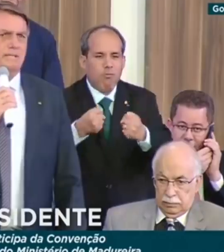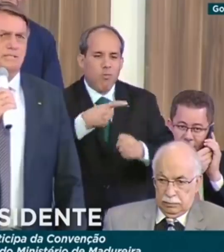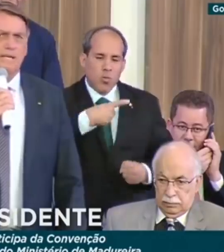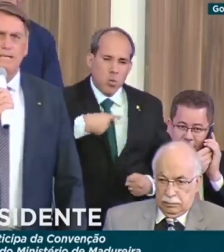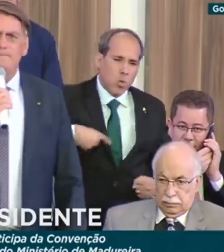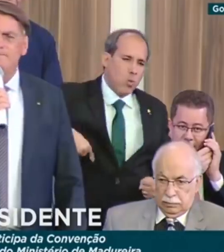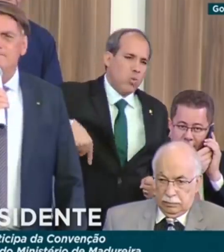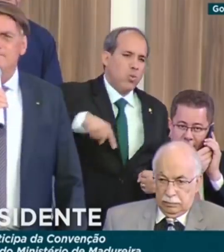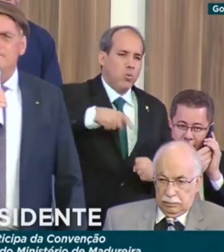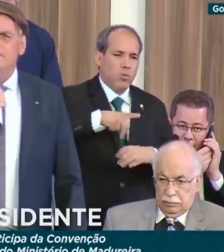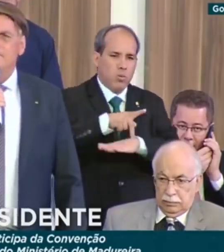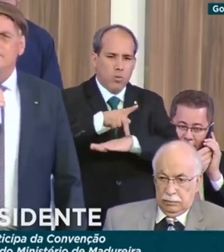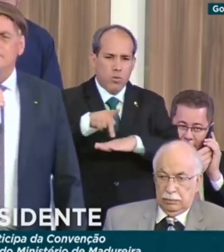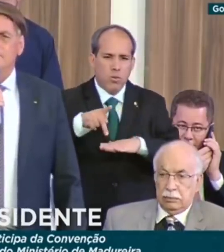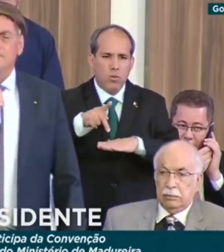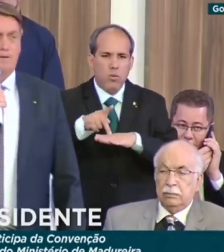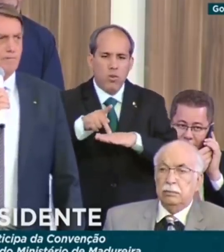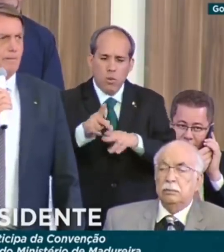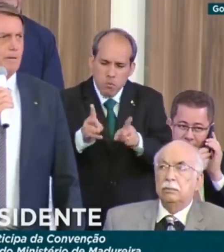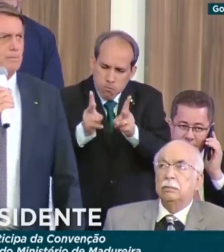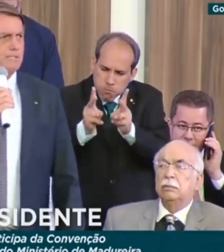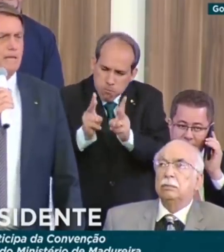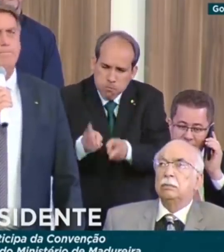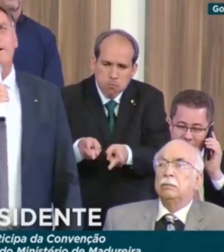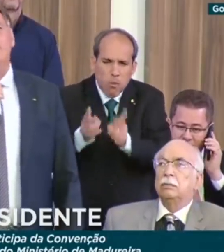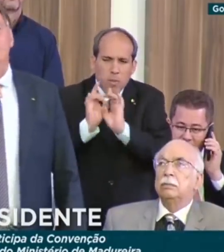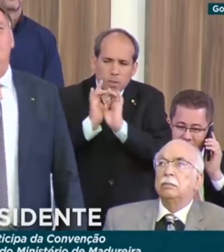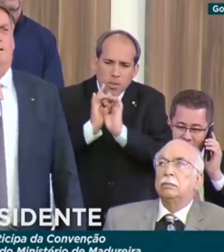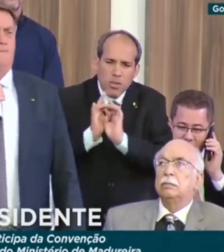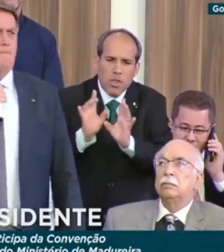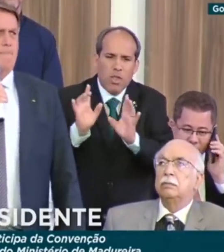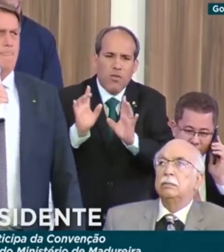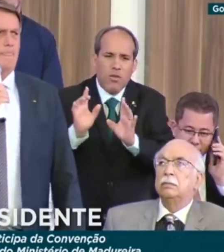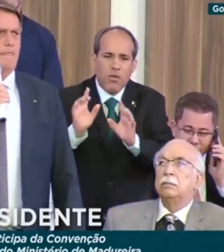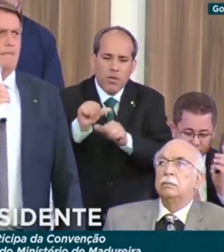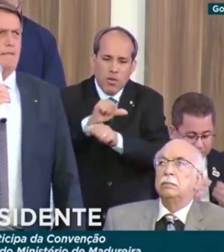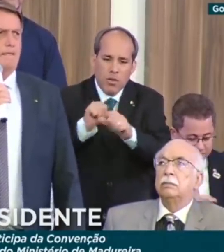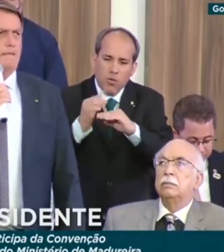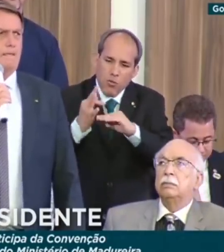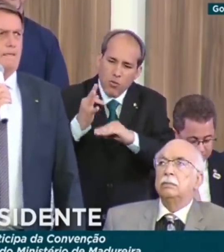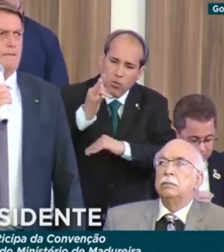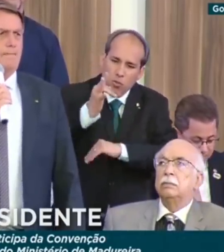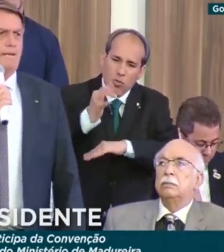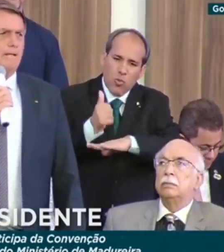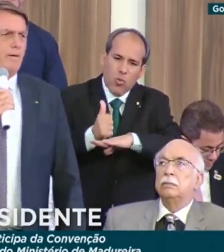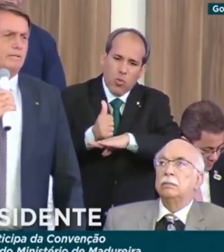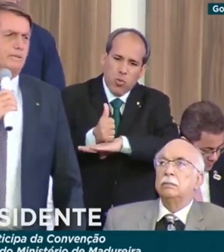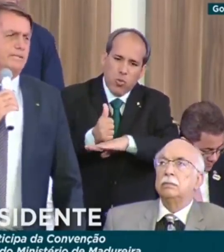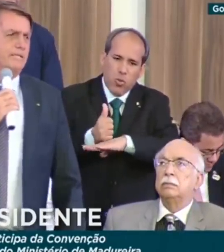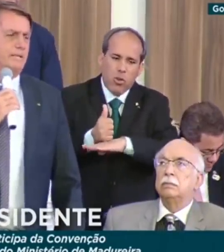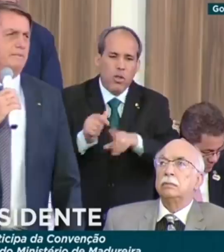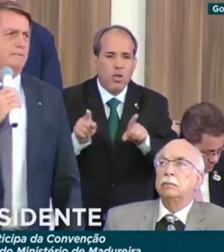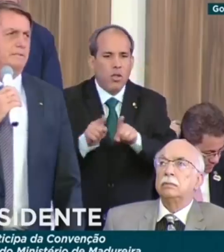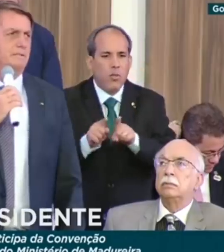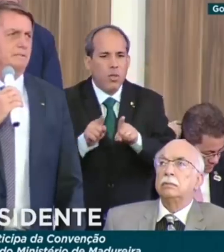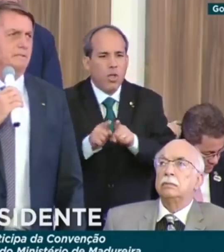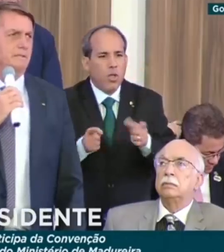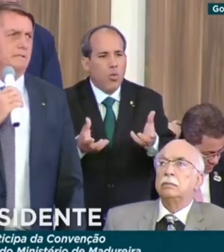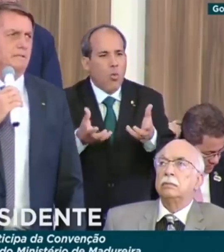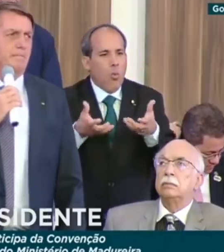para deixá-la da forma como está para melhor, para não